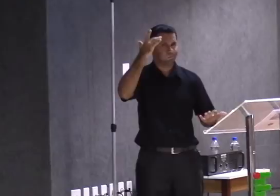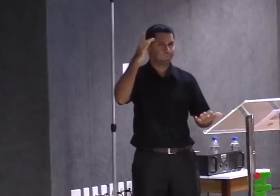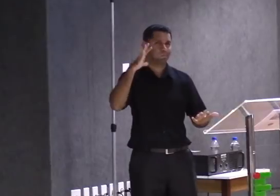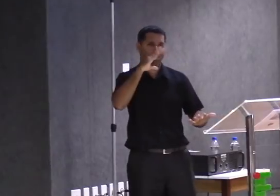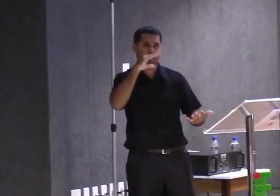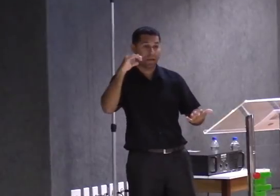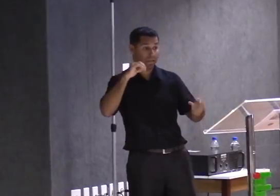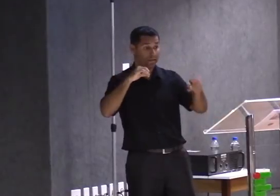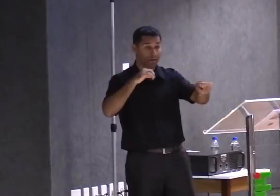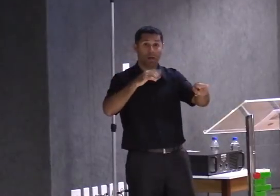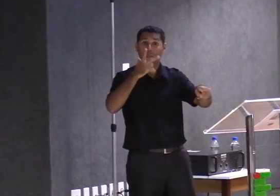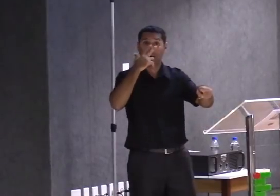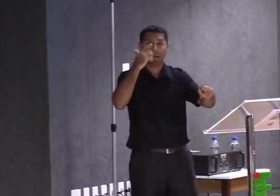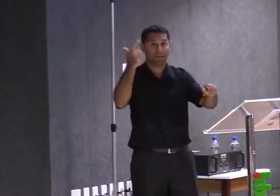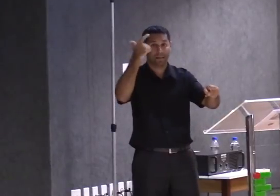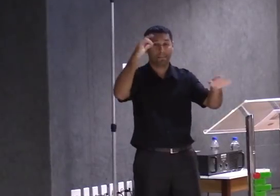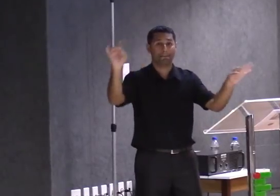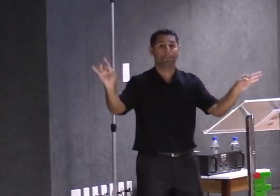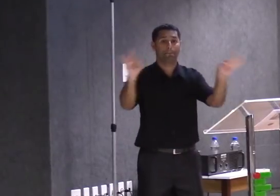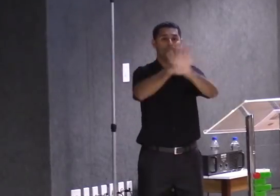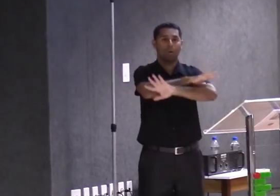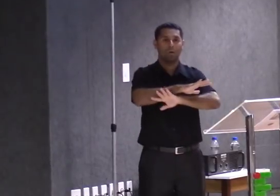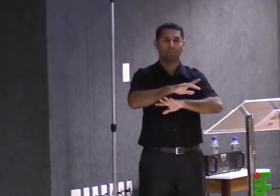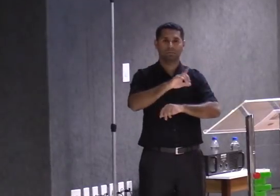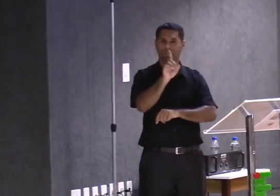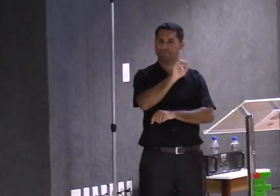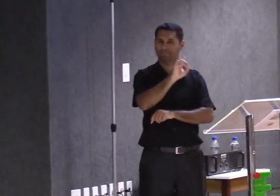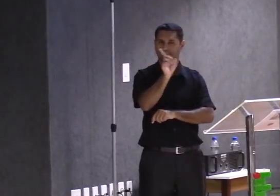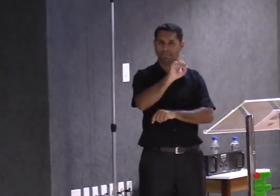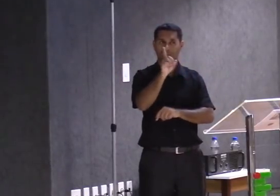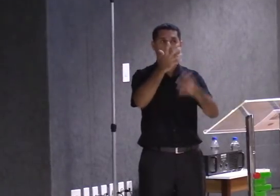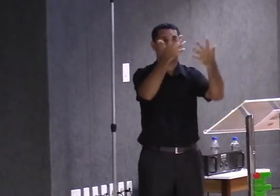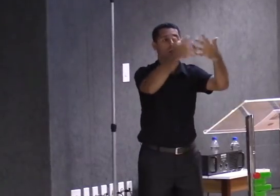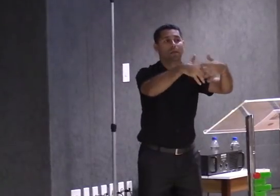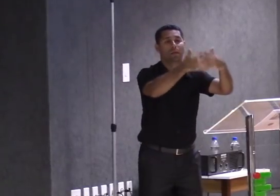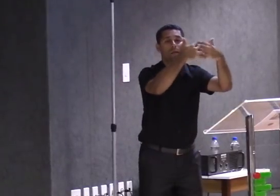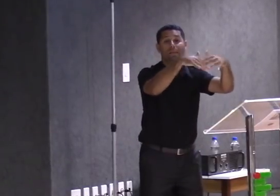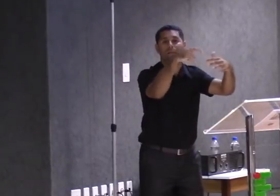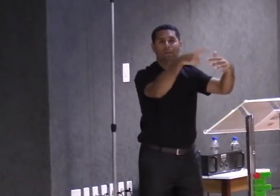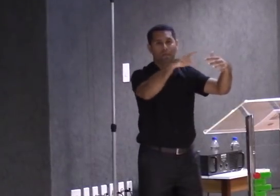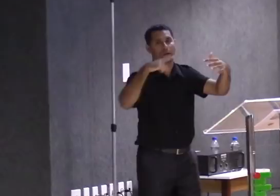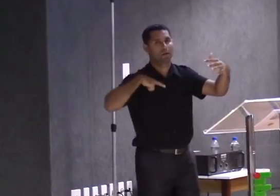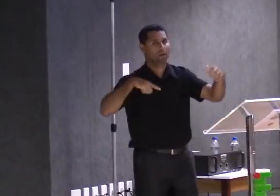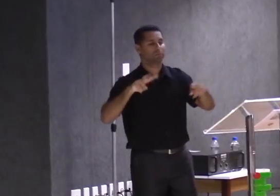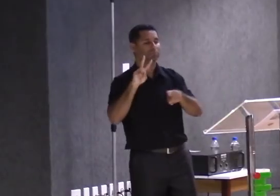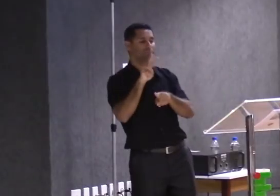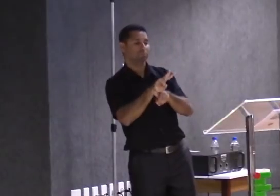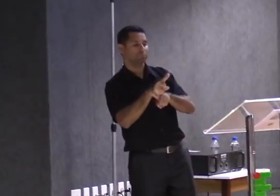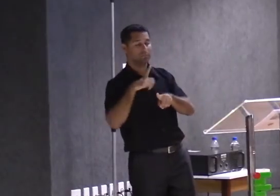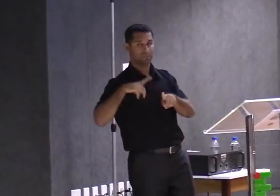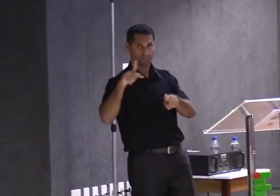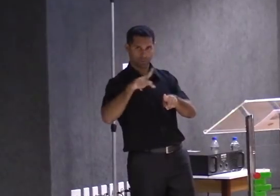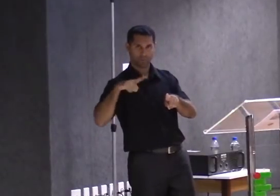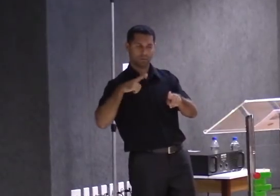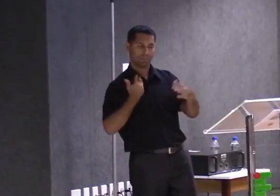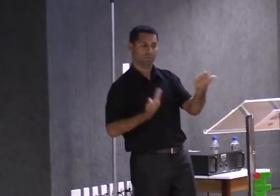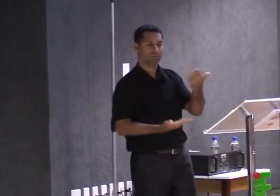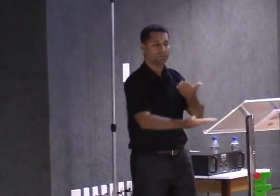estar maduros o suficiente para conseguir fazer esse processo de reflexão. Então é importante a ação do professor nessa